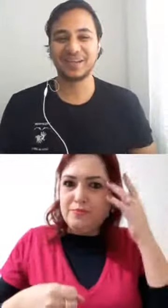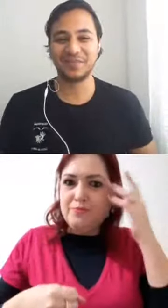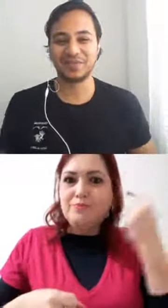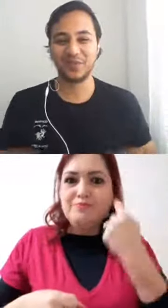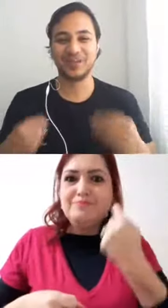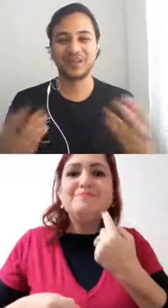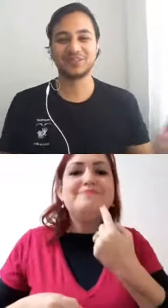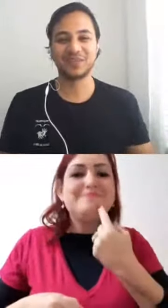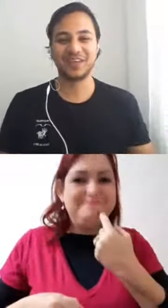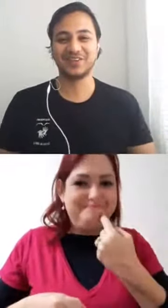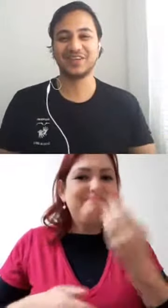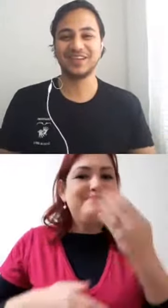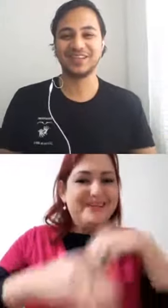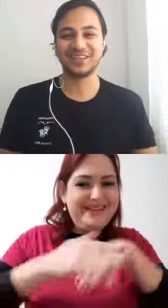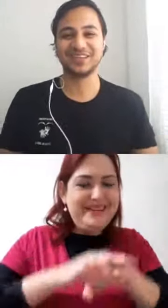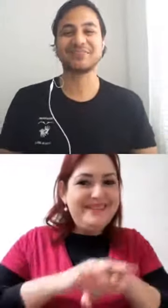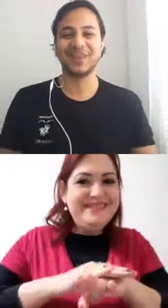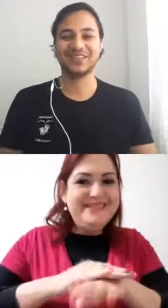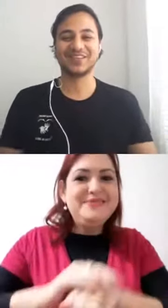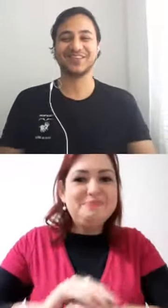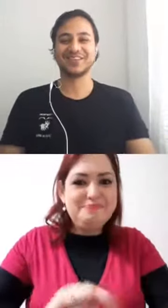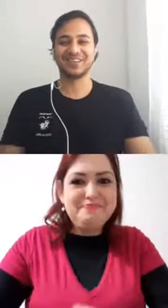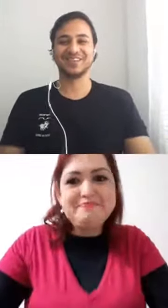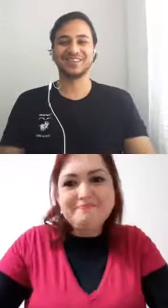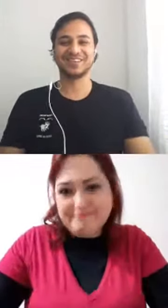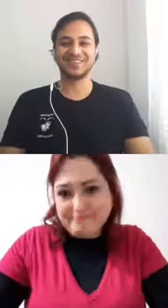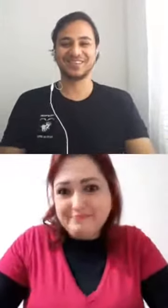e saber sua opinião sobre isso, né, nesses anos de prática.